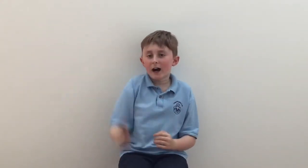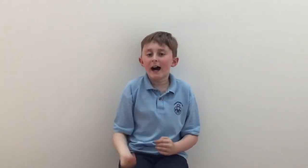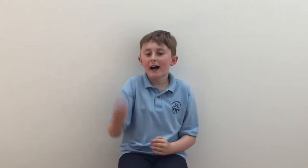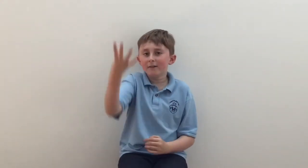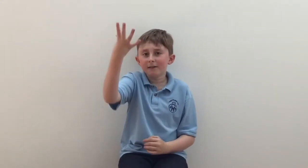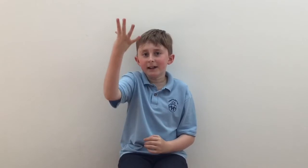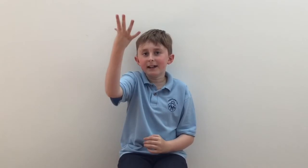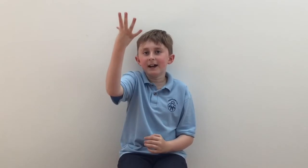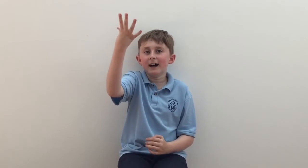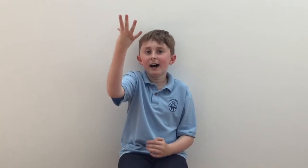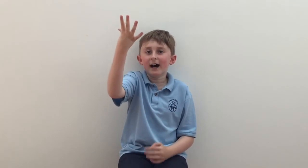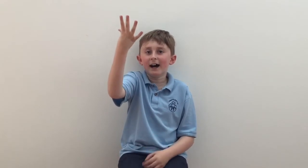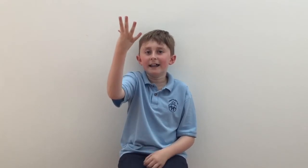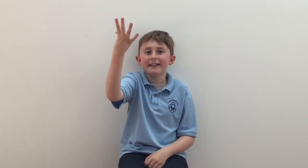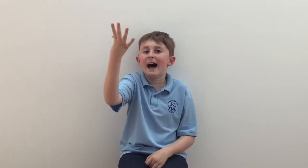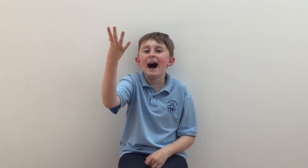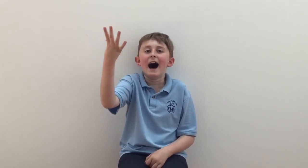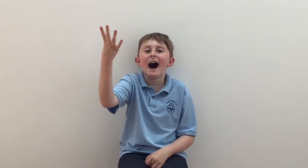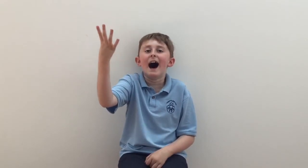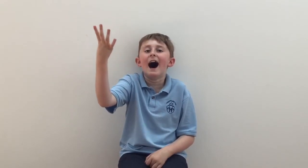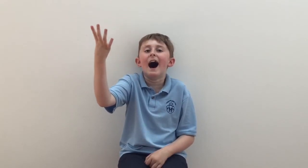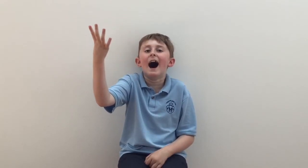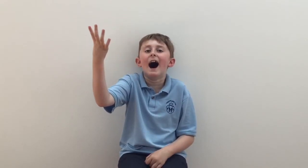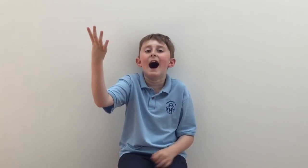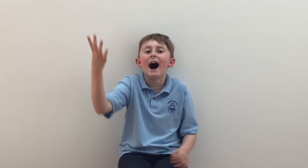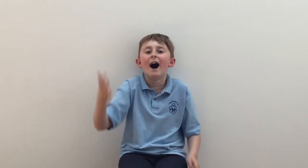gwarwyn a ddau.